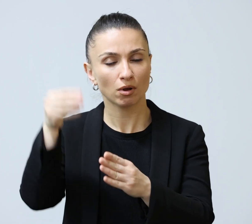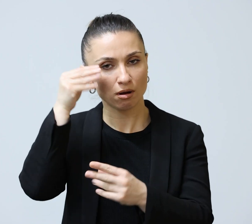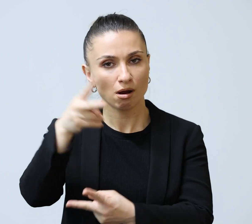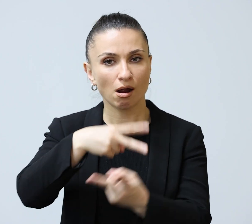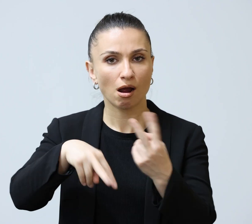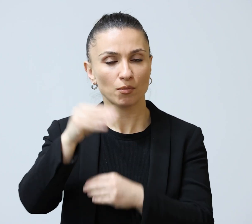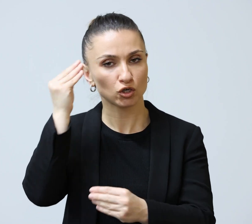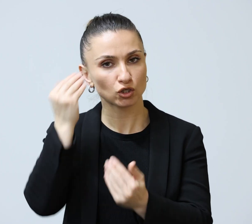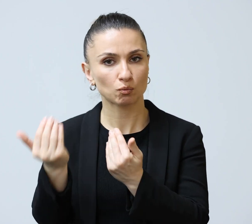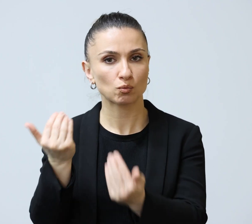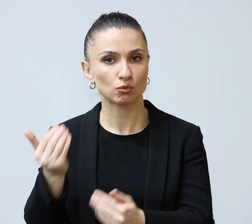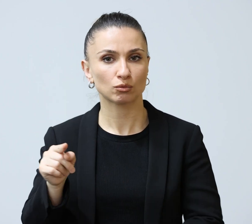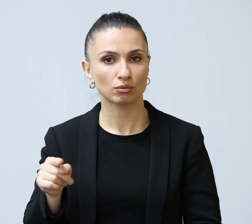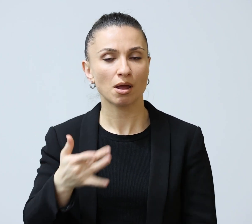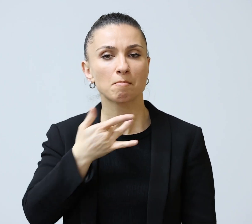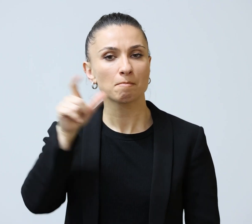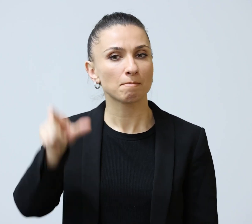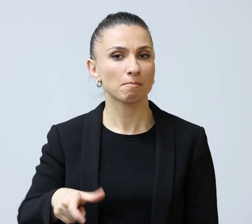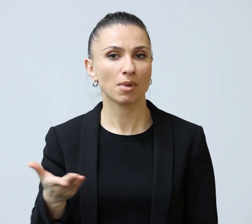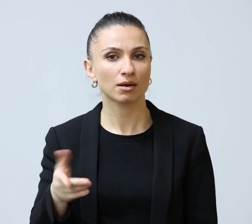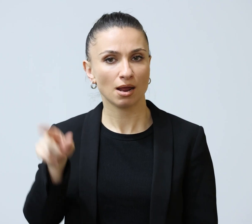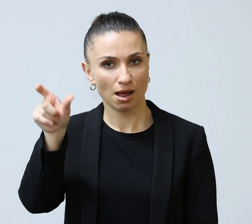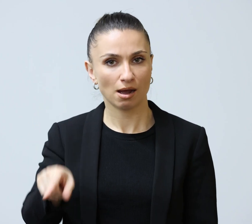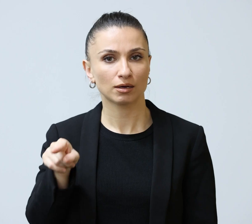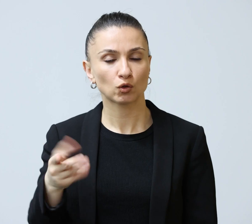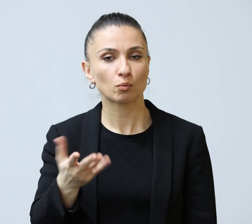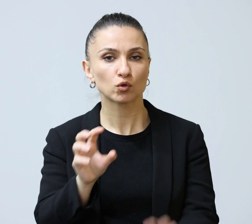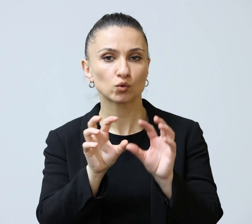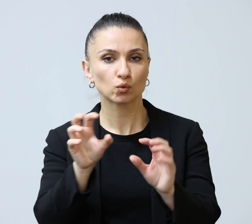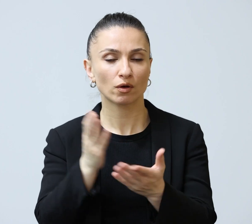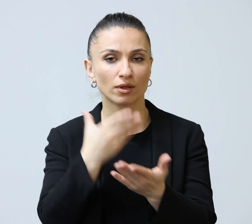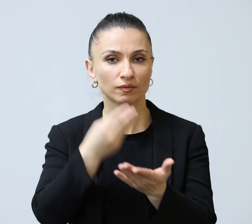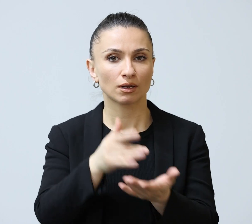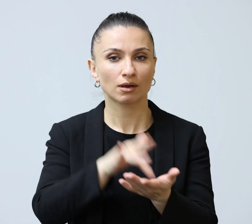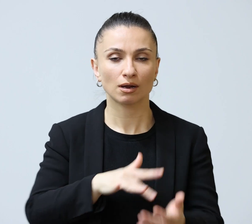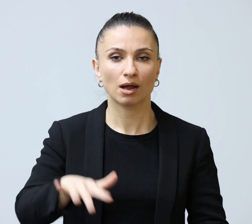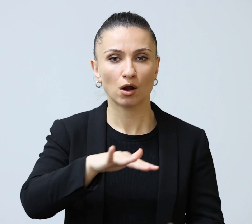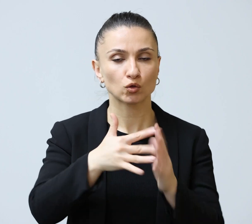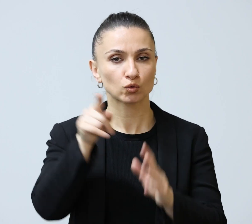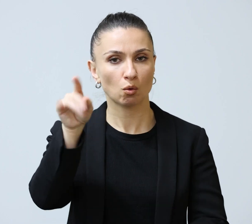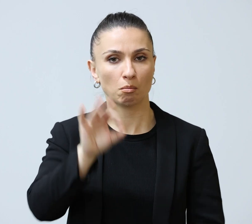տանում քո քաղաքի և գյուղի մասին։ Ընտրող, մարդ, ով կարող է քվեարկել։